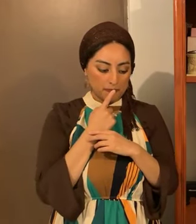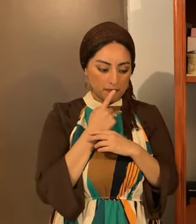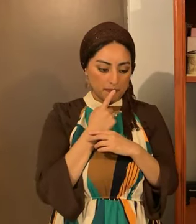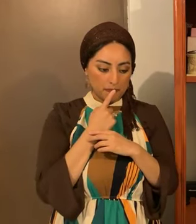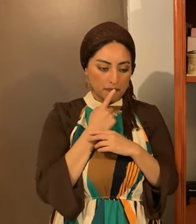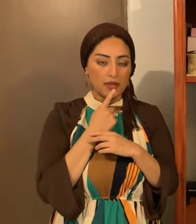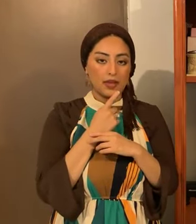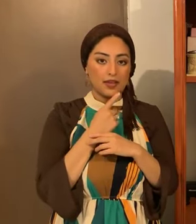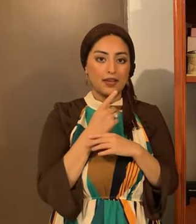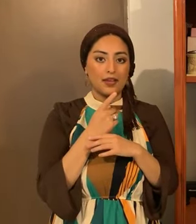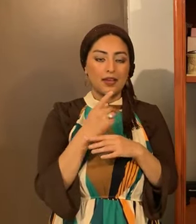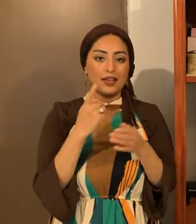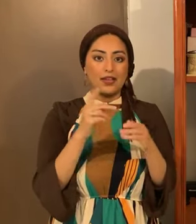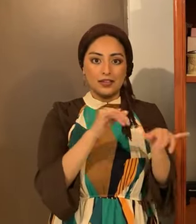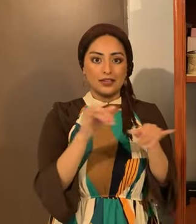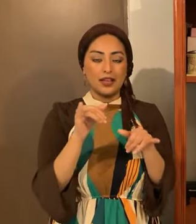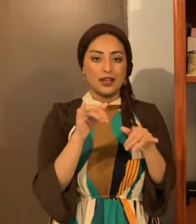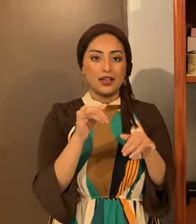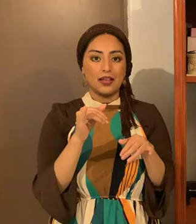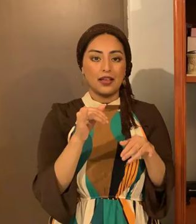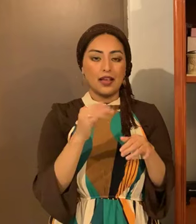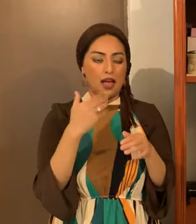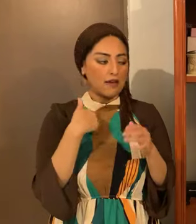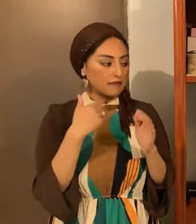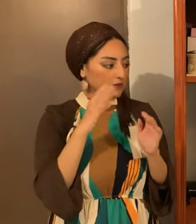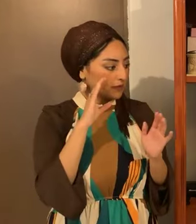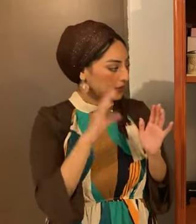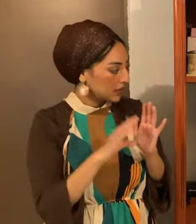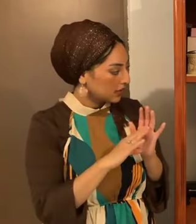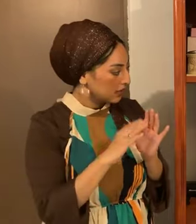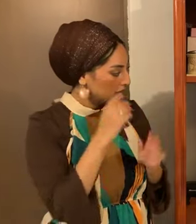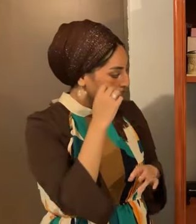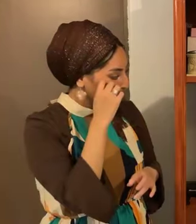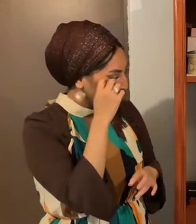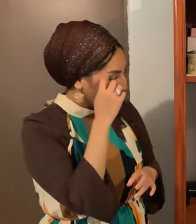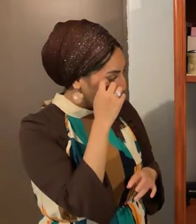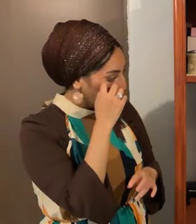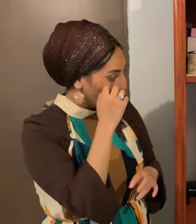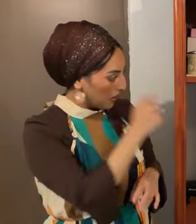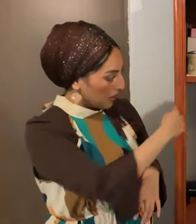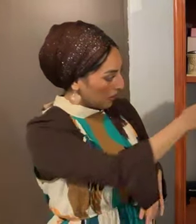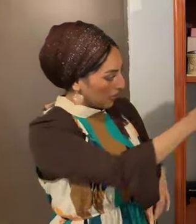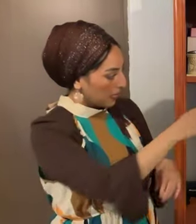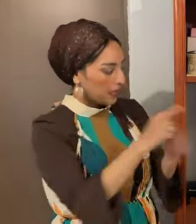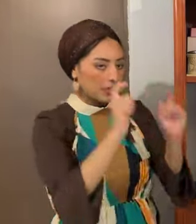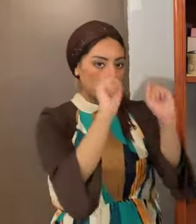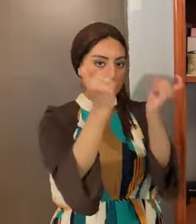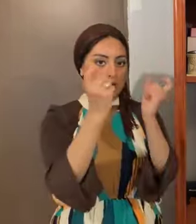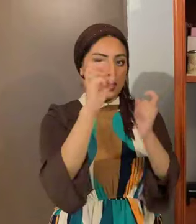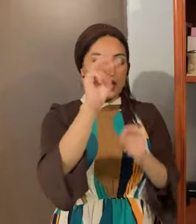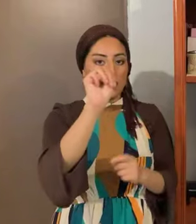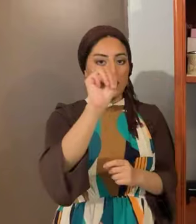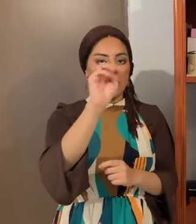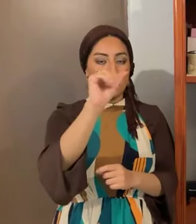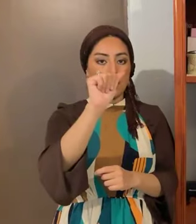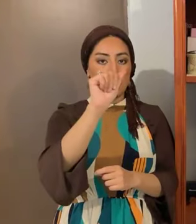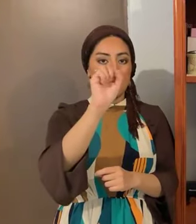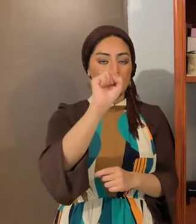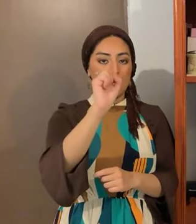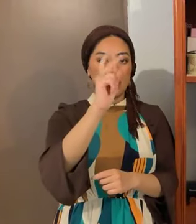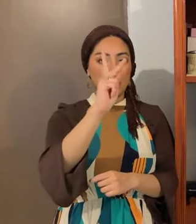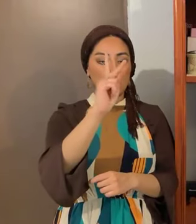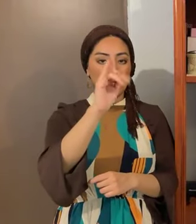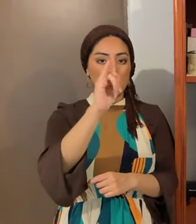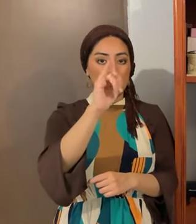es masquil. Masquil. Tenemos una diapositiva, ¿verdad, amado Rui Luis? Por favor. Masquil es un canto